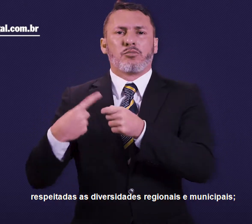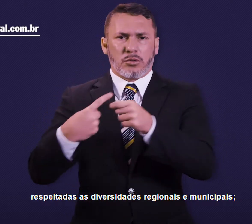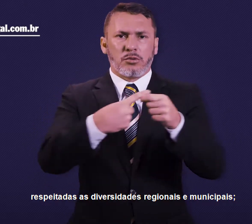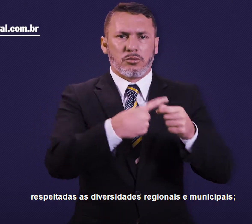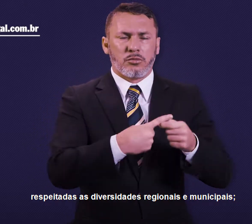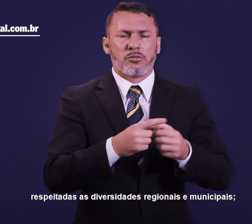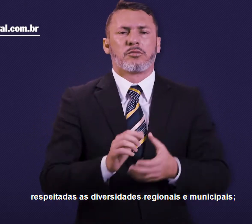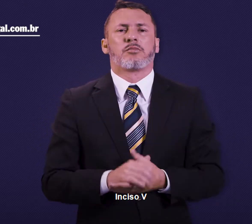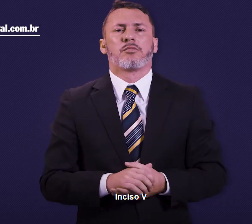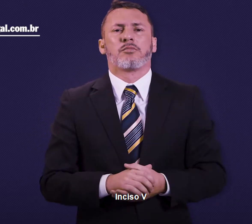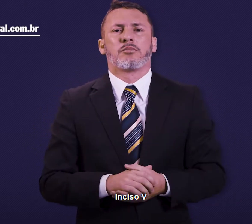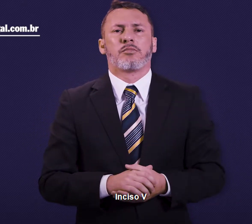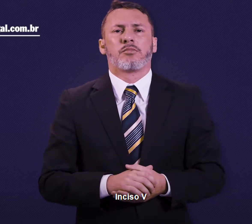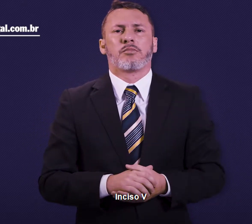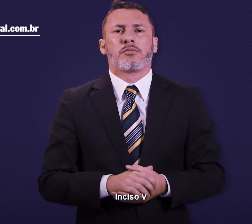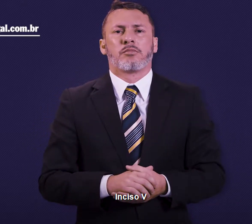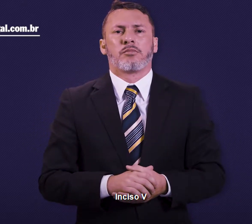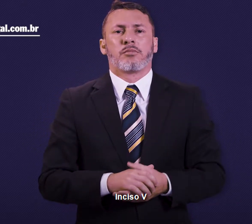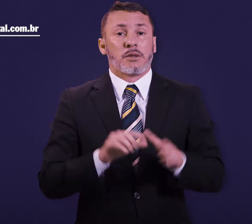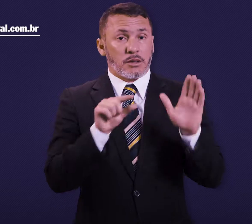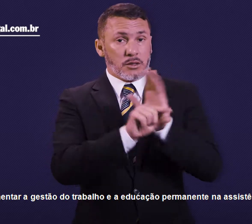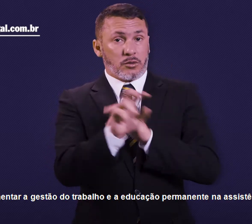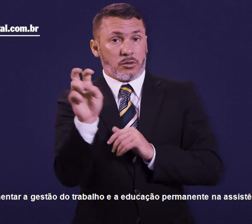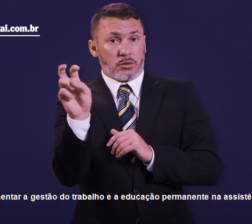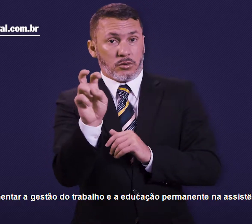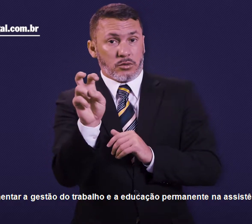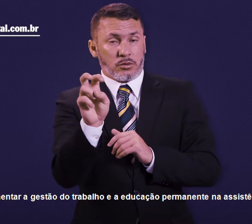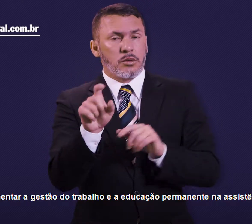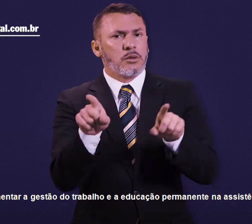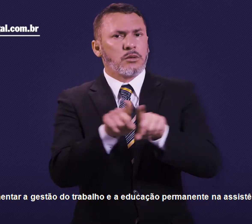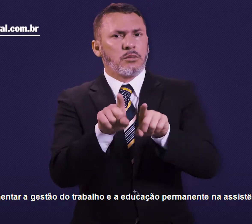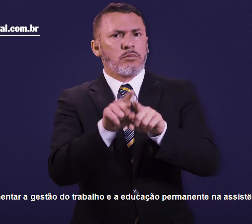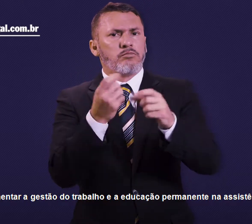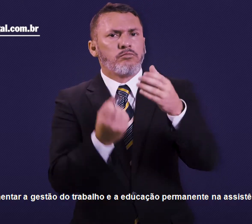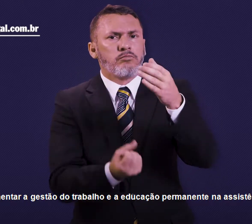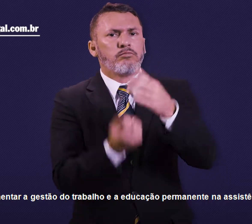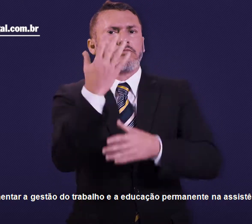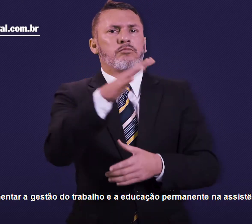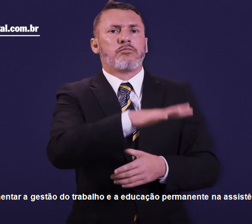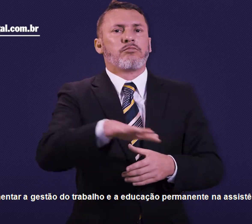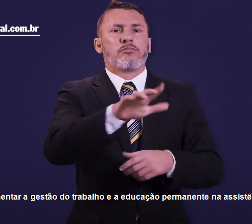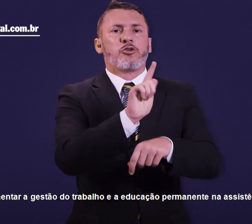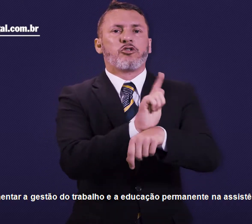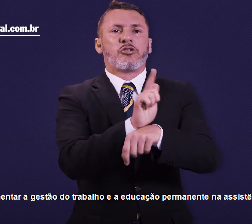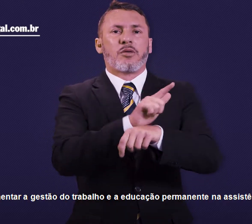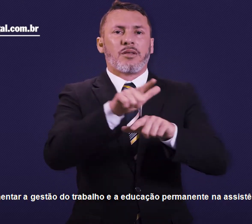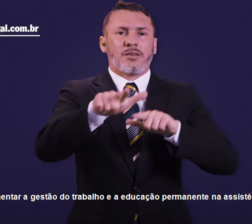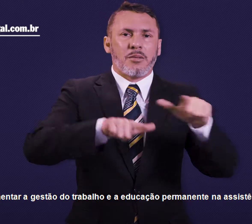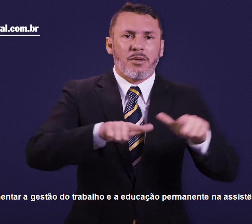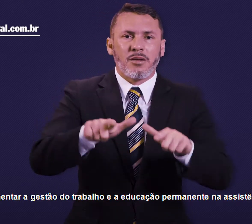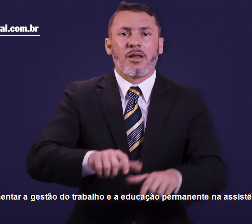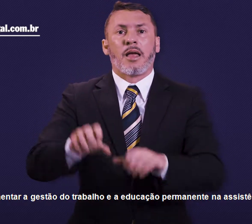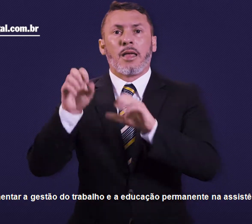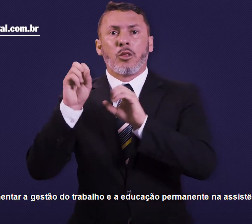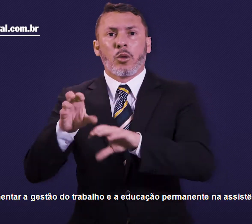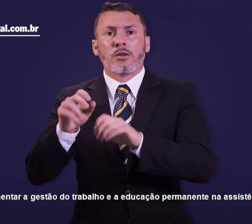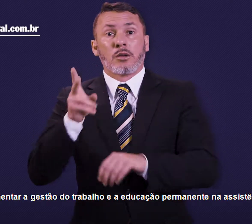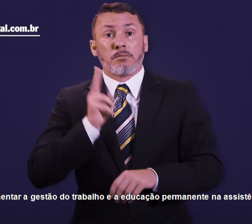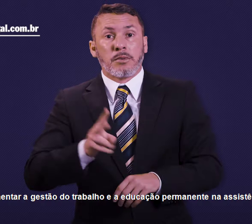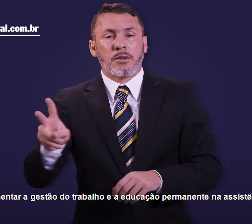municipais. Inciso 5. Implementar a gestão do trabalho e a educação permanente na assistência